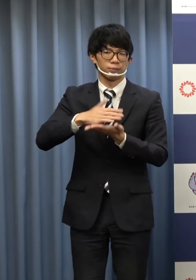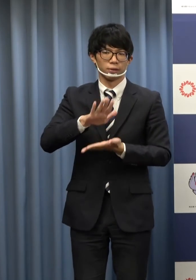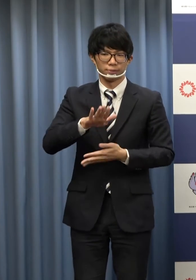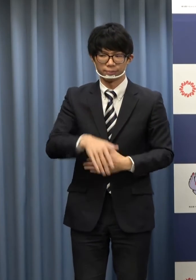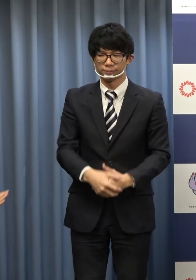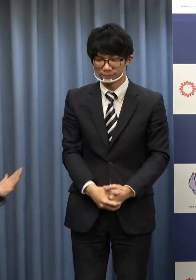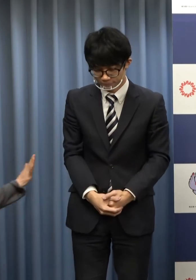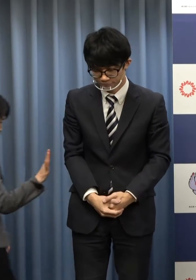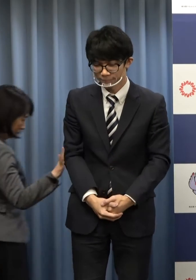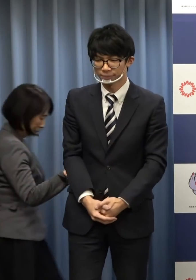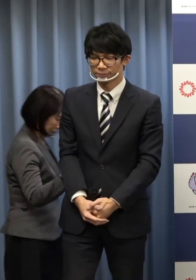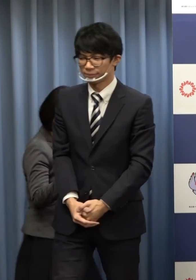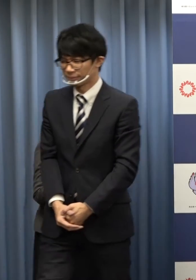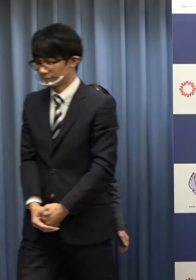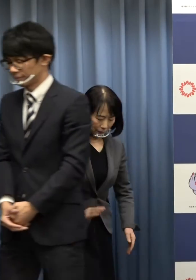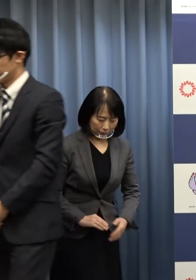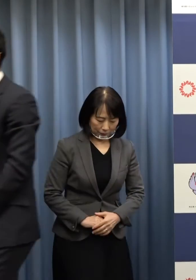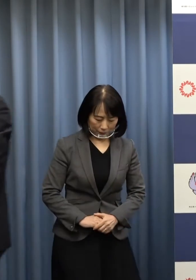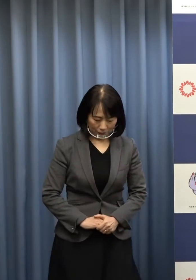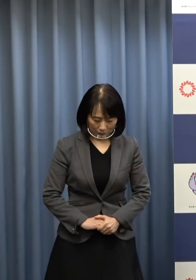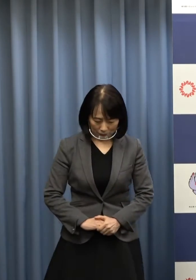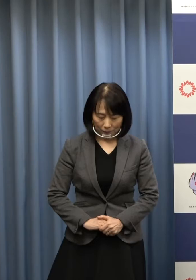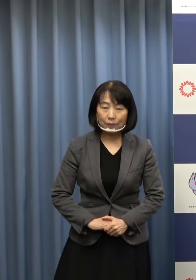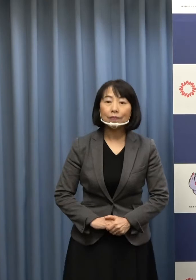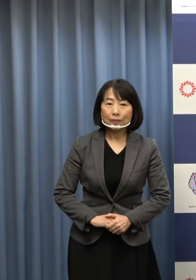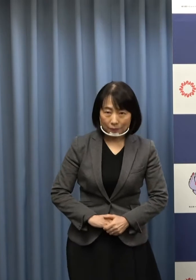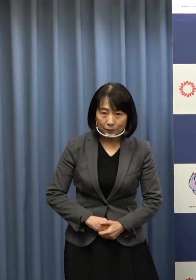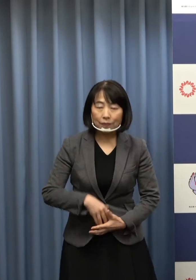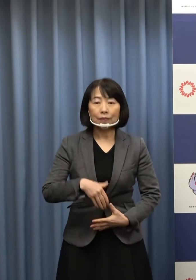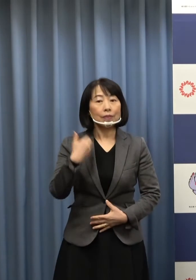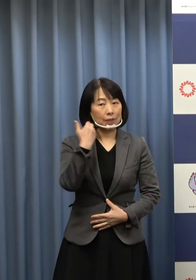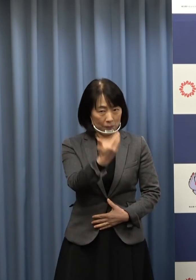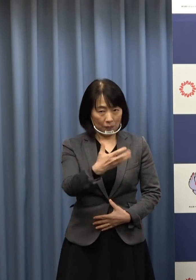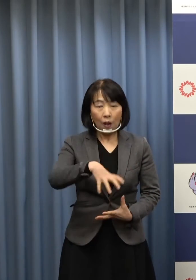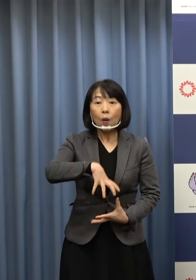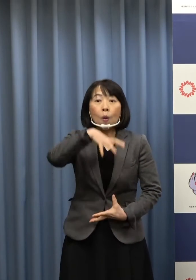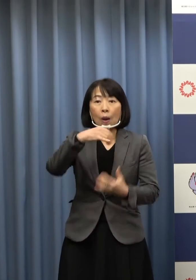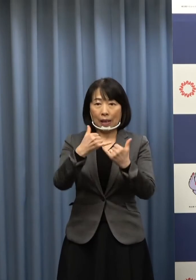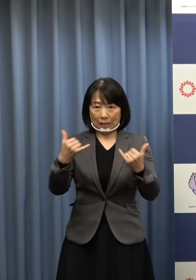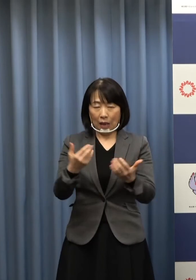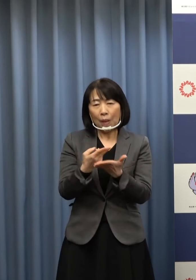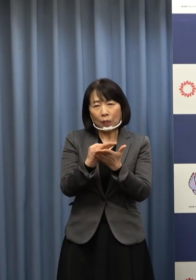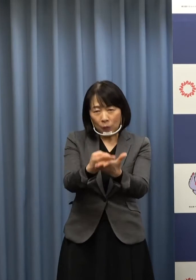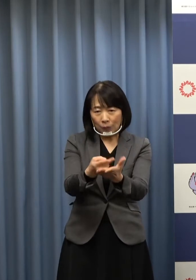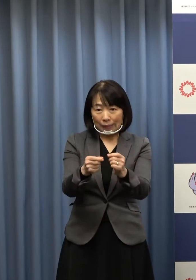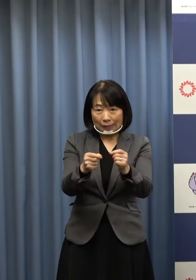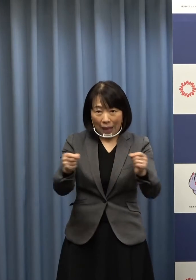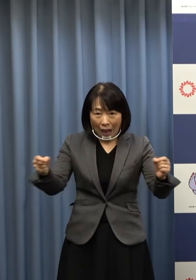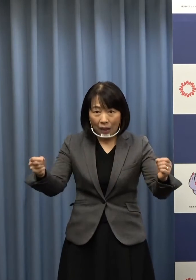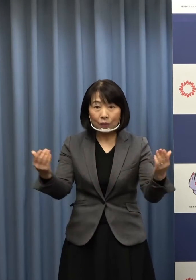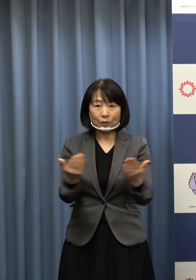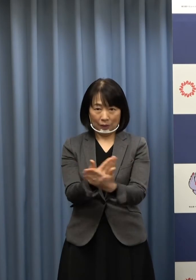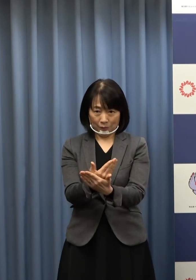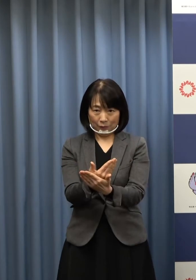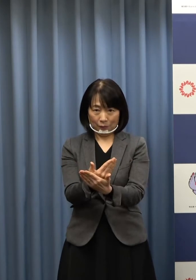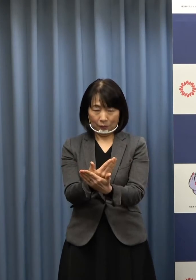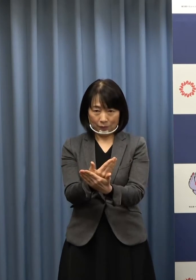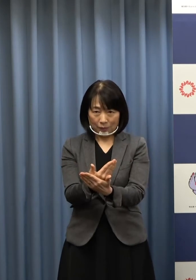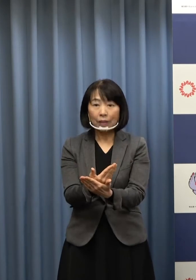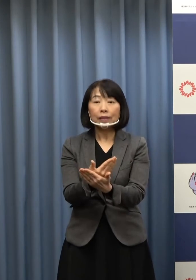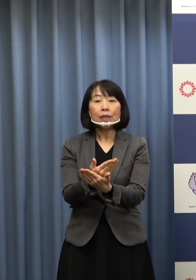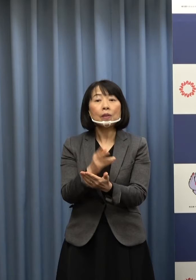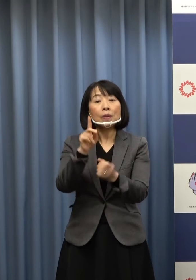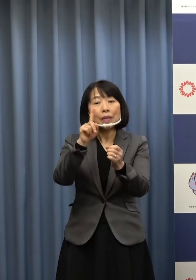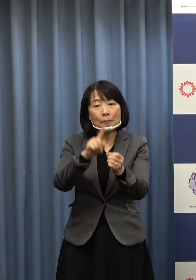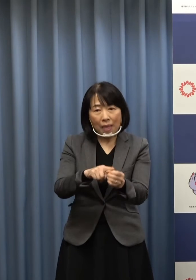なんですが、その高齢者が入院期間が長期化する傾向が強いということで、それによって病床使